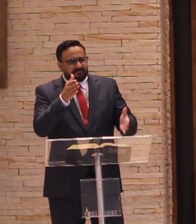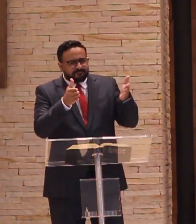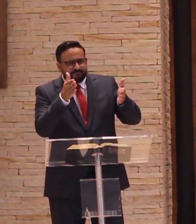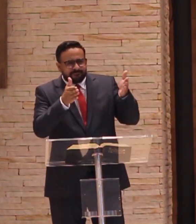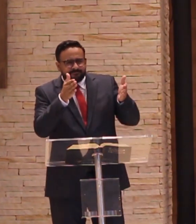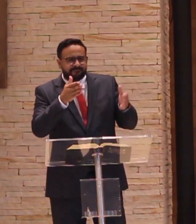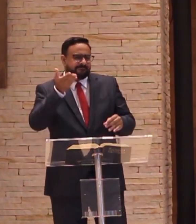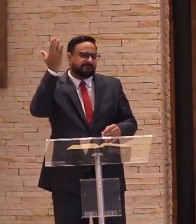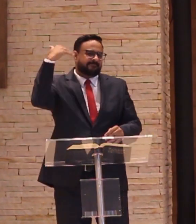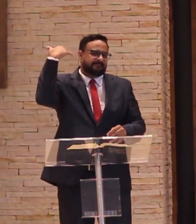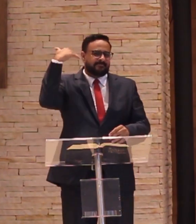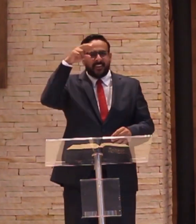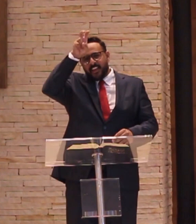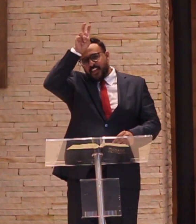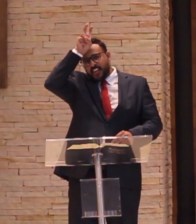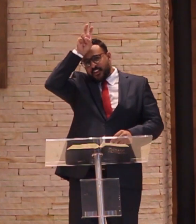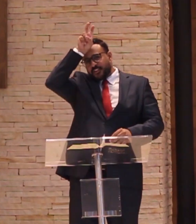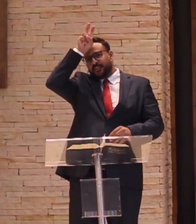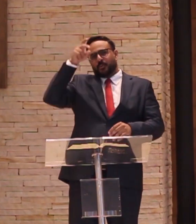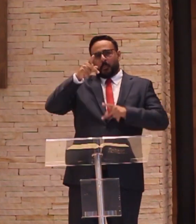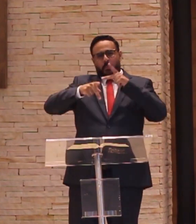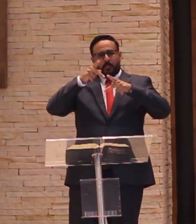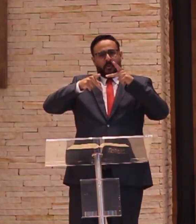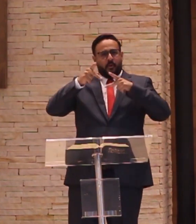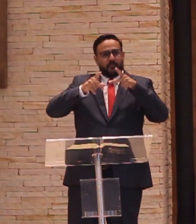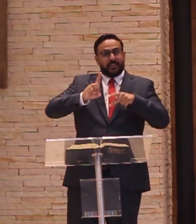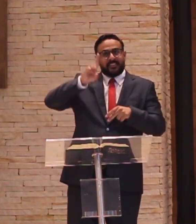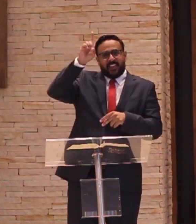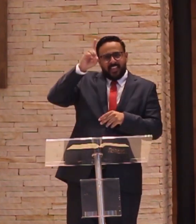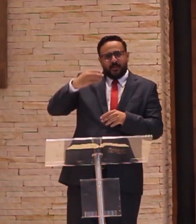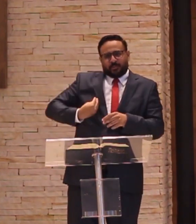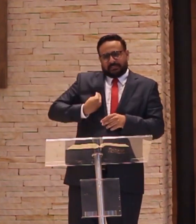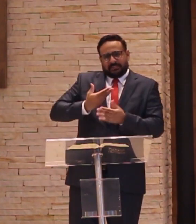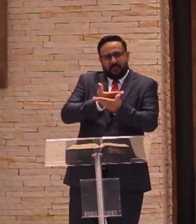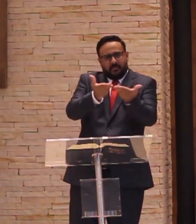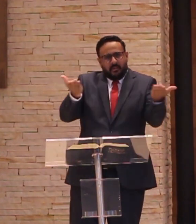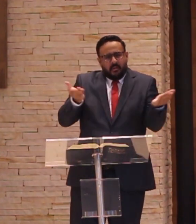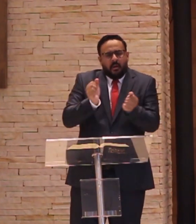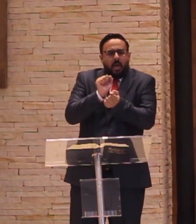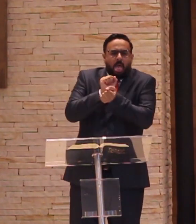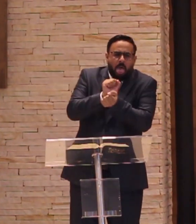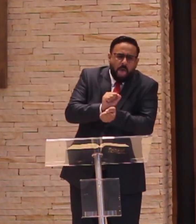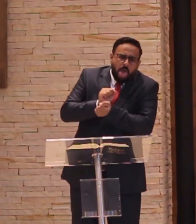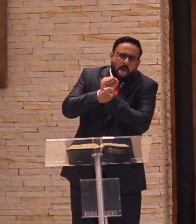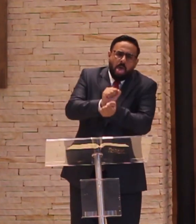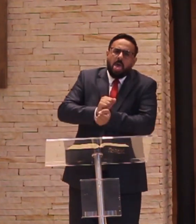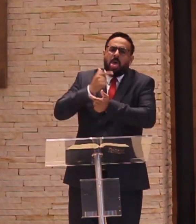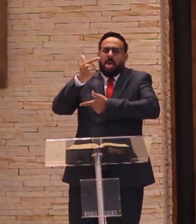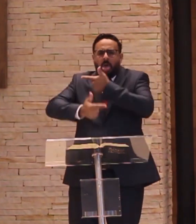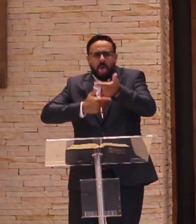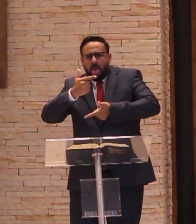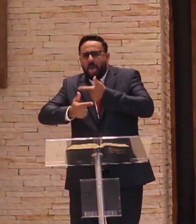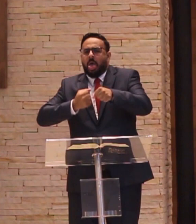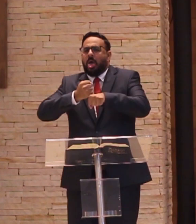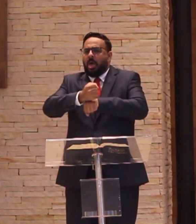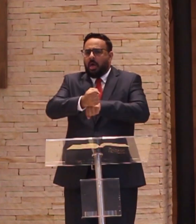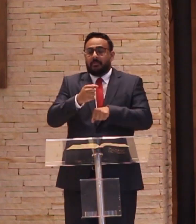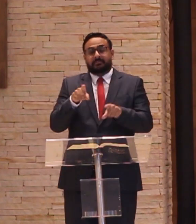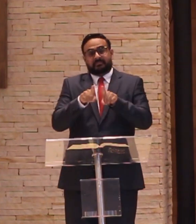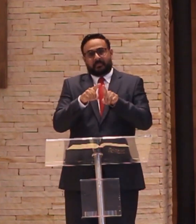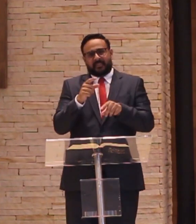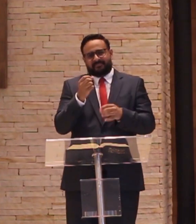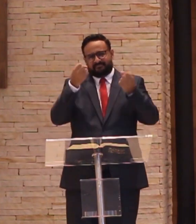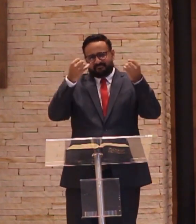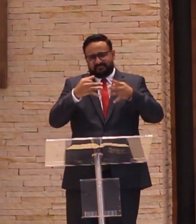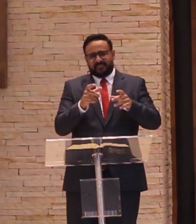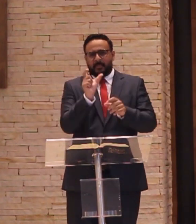momento para ir libertar o povo. O povo de Israel estava preso no Egito e ali estavam